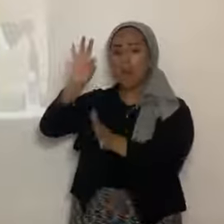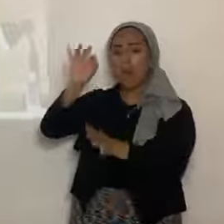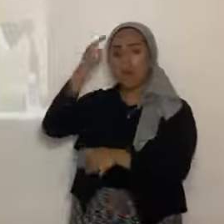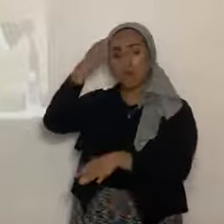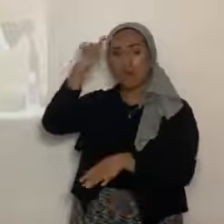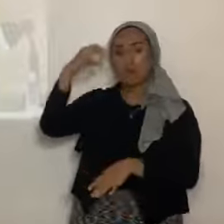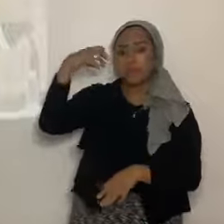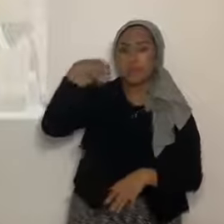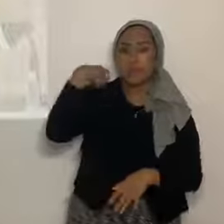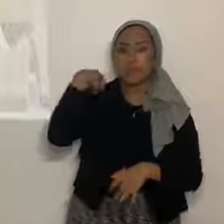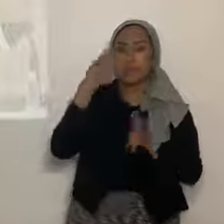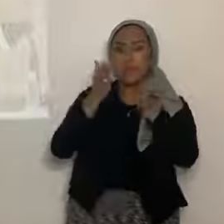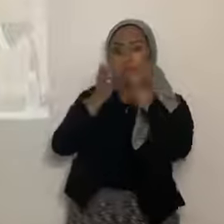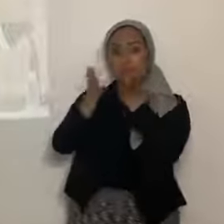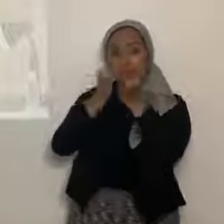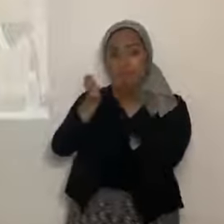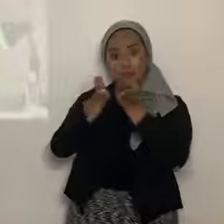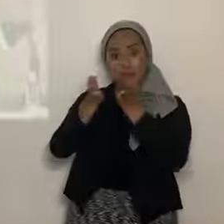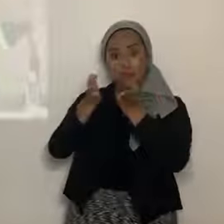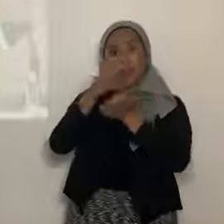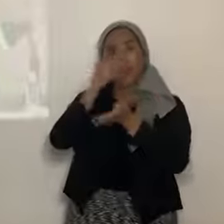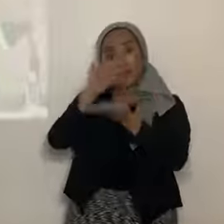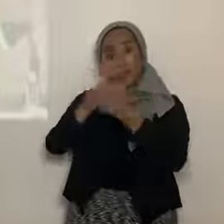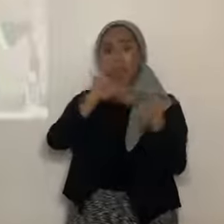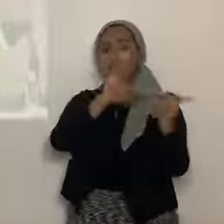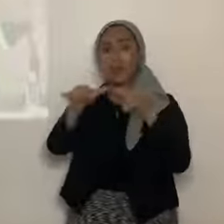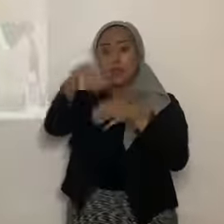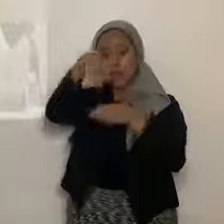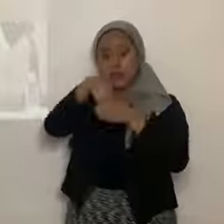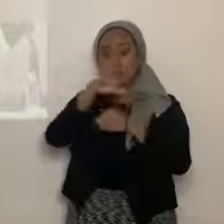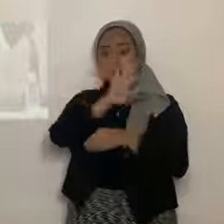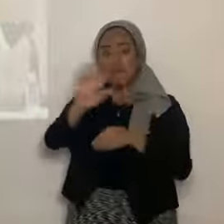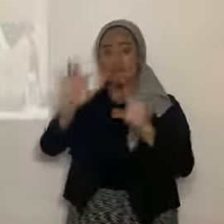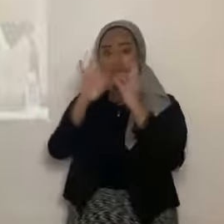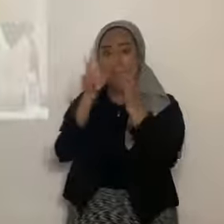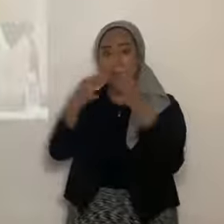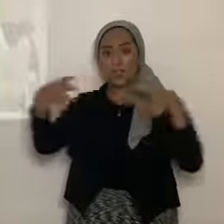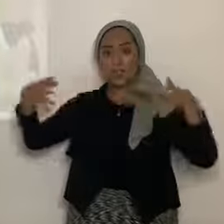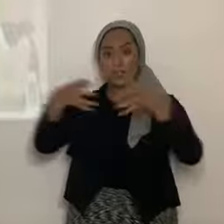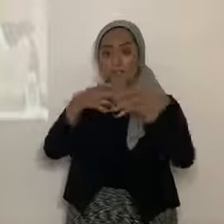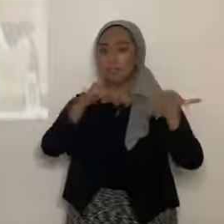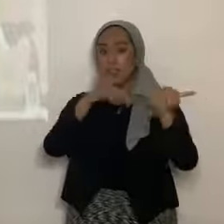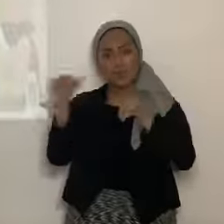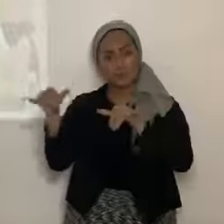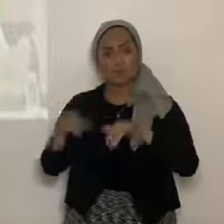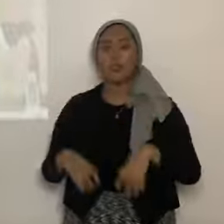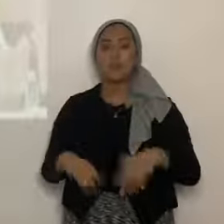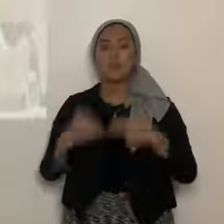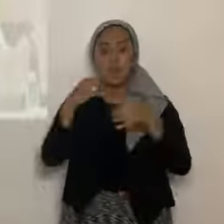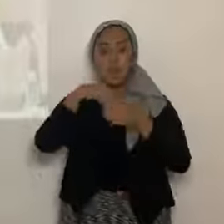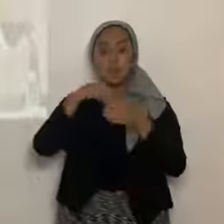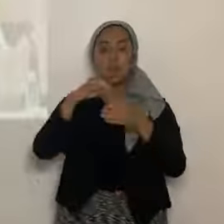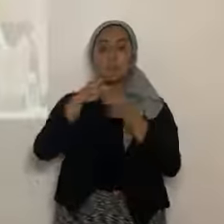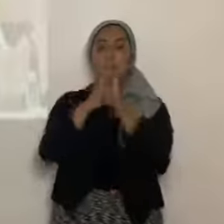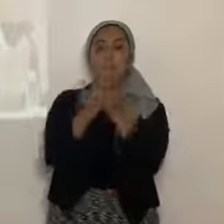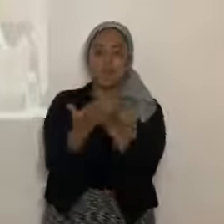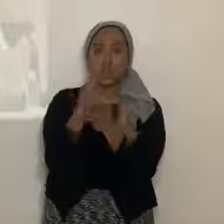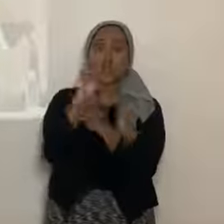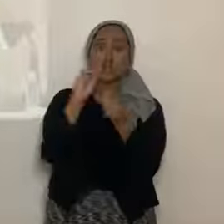de un ministerio. Y eso incluye sus familias. Ahora, en el libro de Números, nos vamos